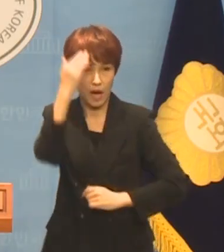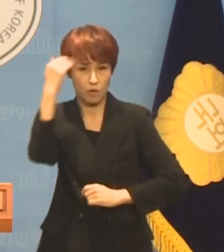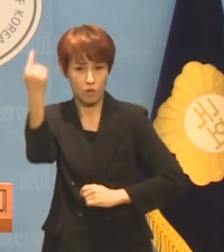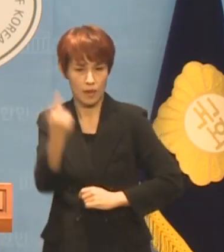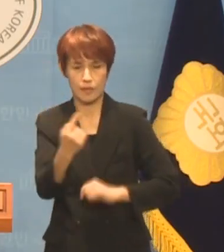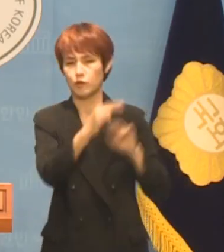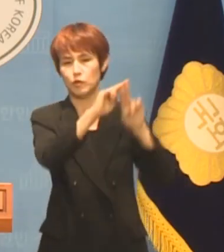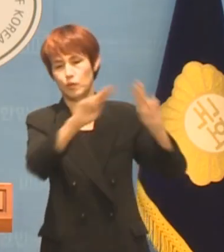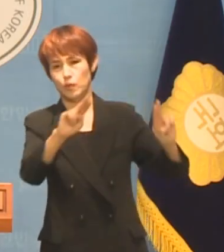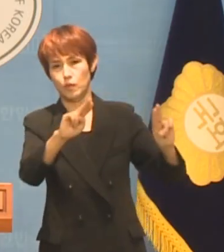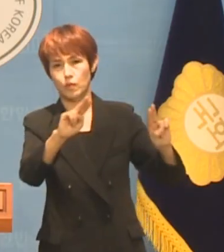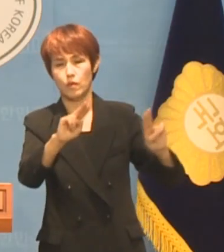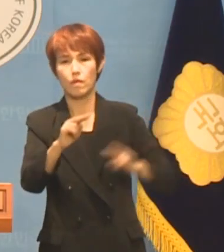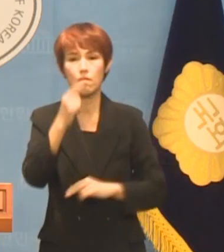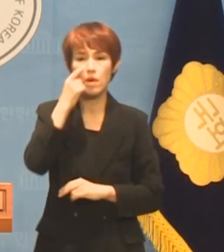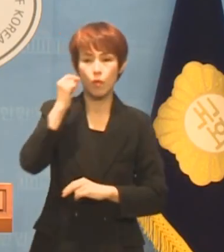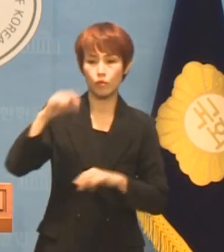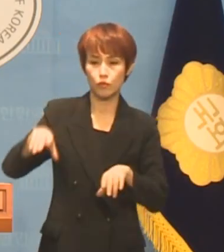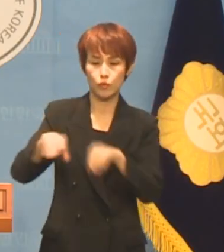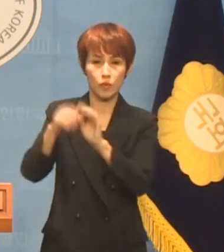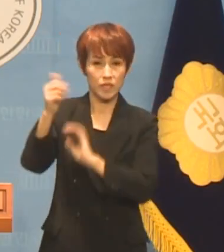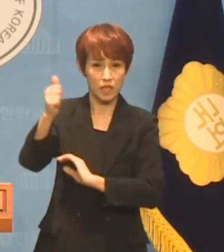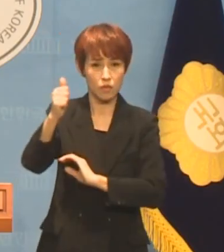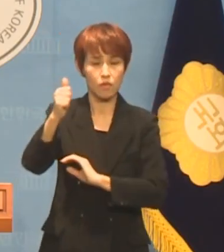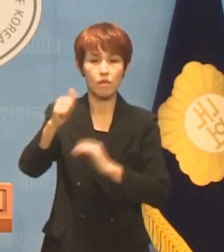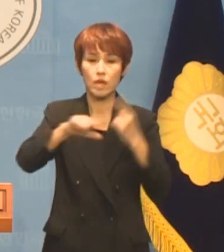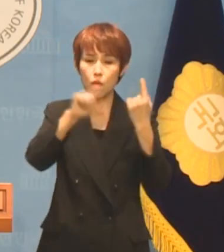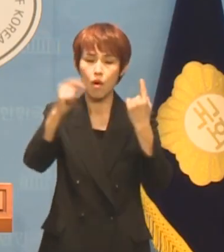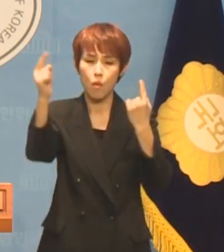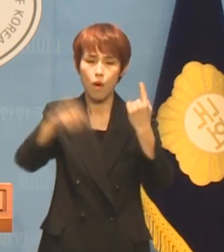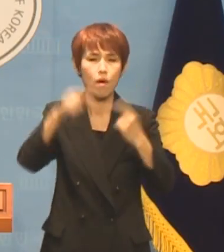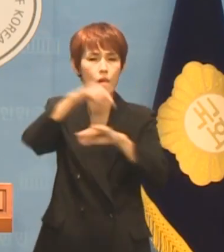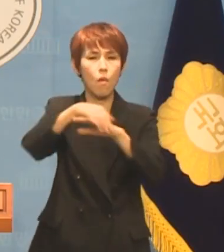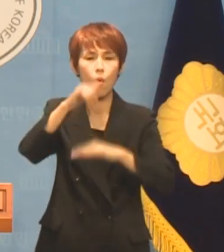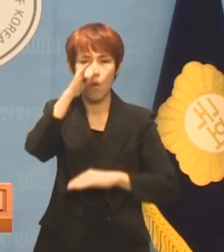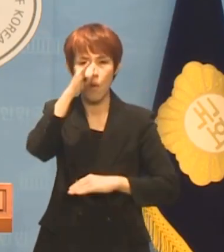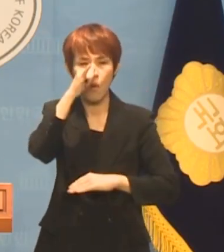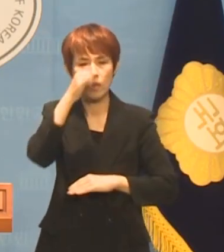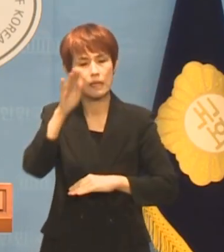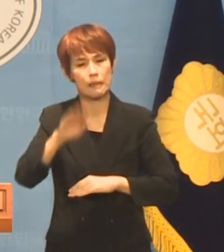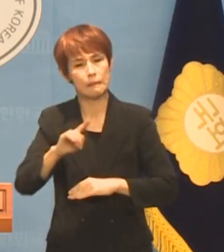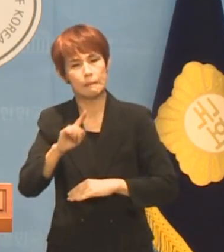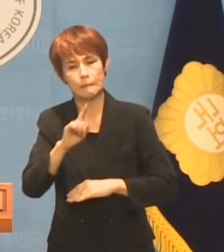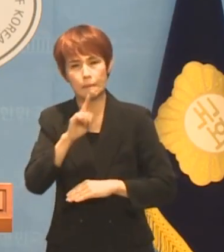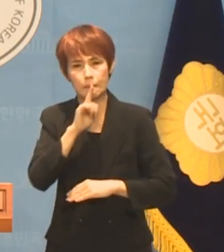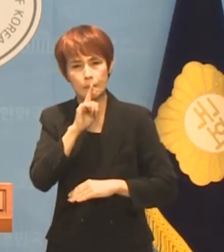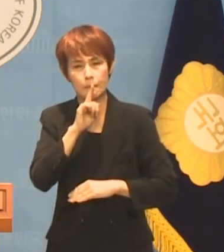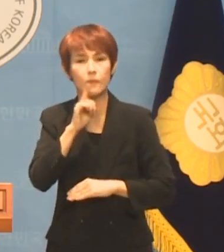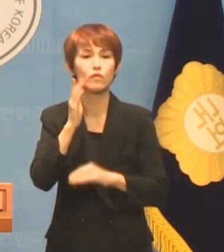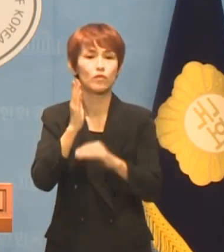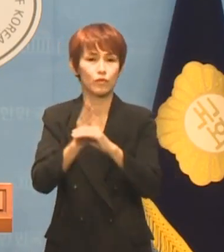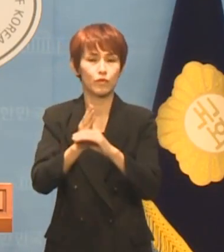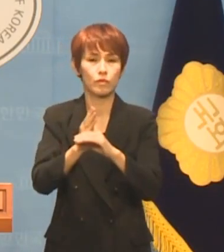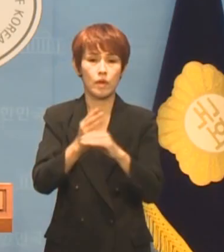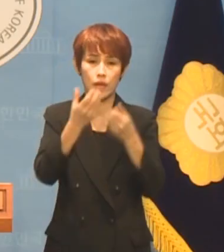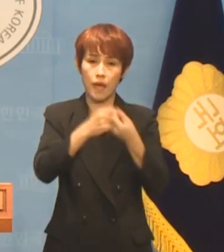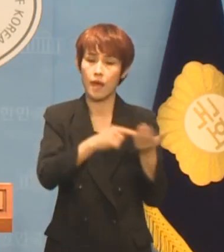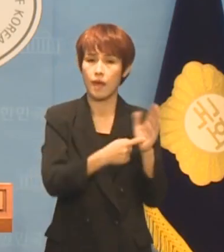취소했고 이시바 일본 총리 또한 1월 방한 계획에도 불구하고 말을 아끼고 있다며 예를 들고